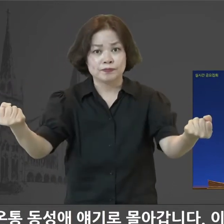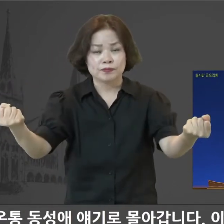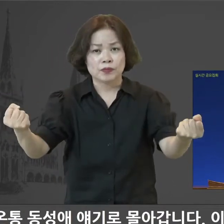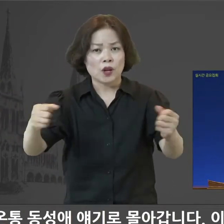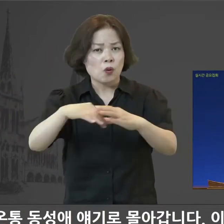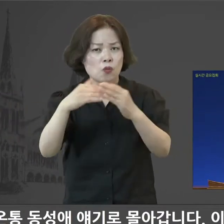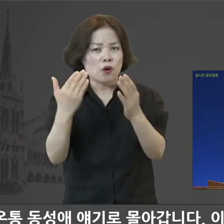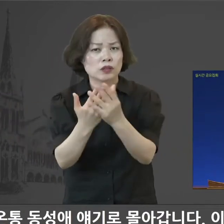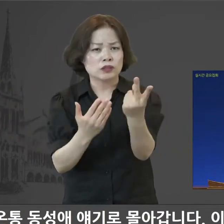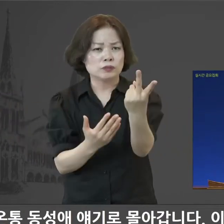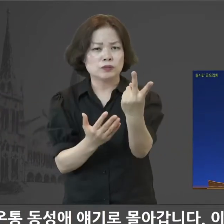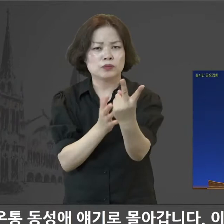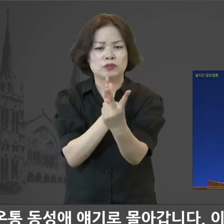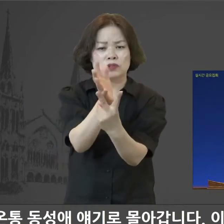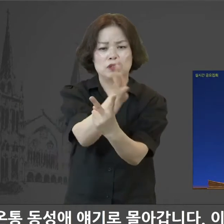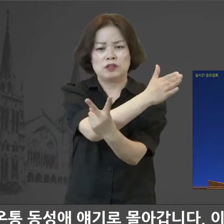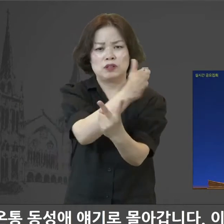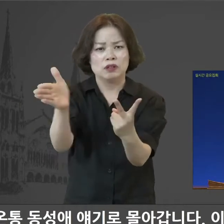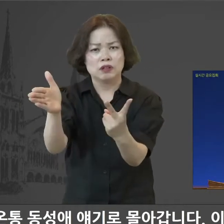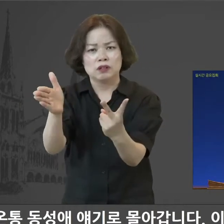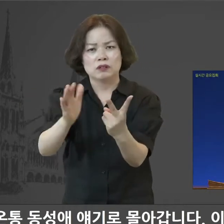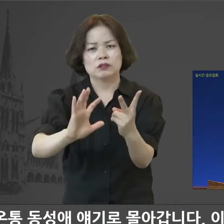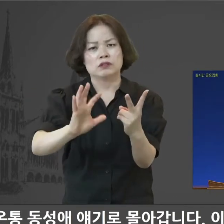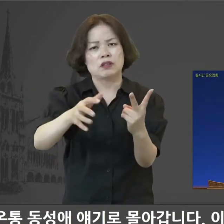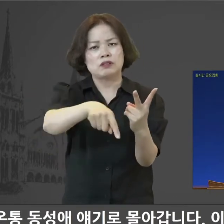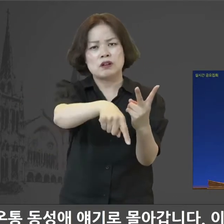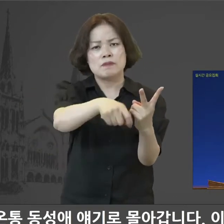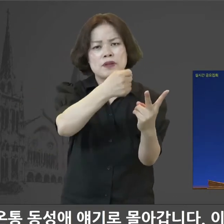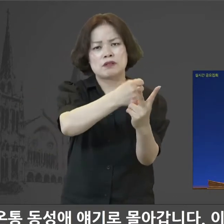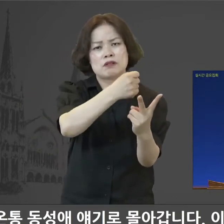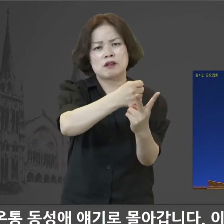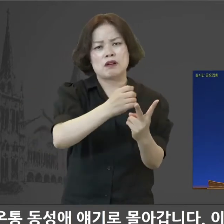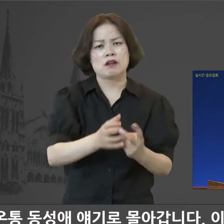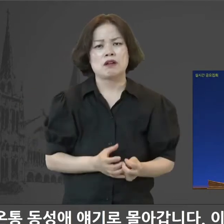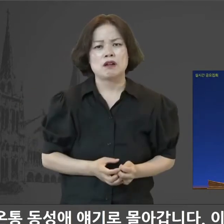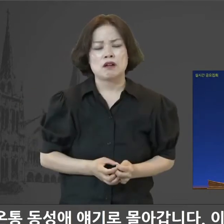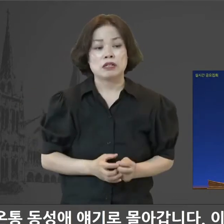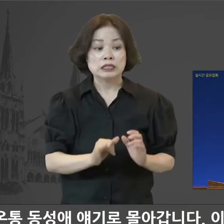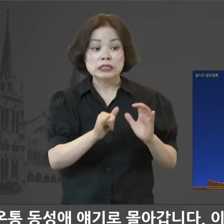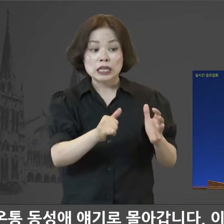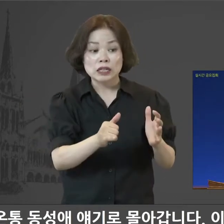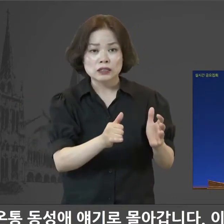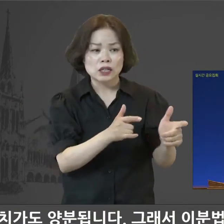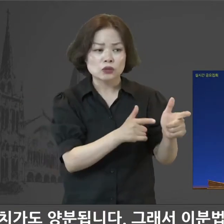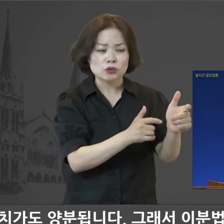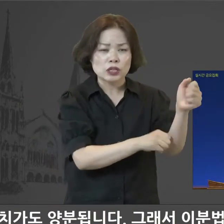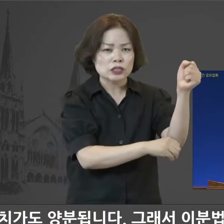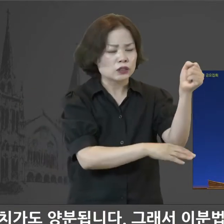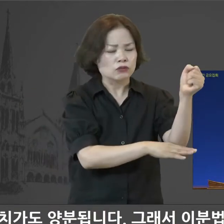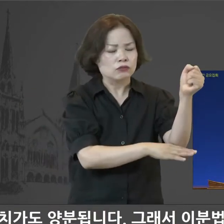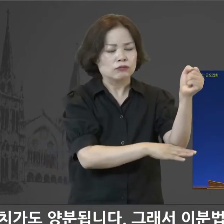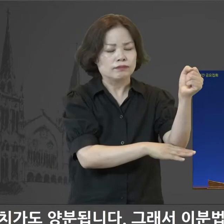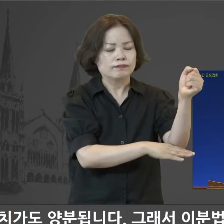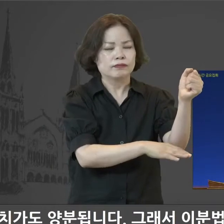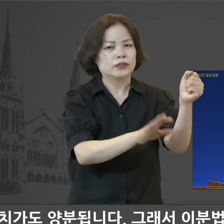완전 이분법적인 논리로 세상을 재단하더라고요. 그래서 제가 깜짝 놀랐습니다. 세상은 동성애를 기준으로 돌아가지